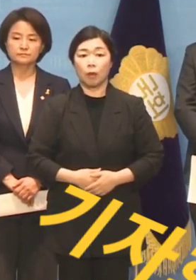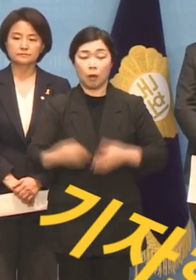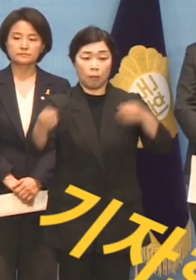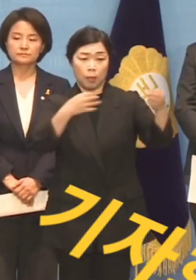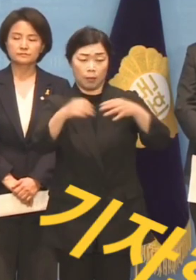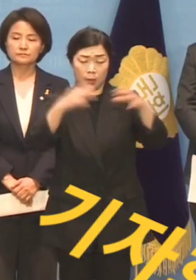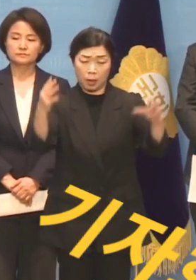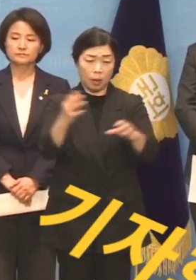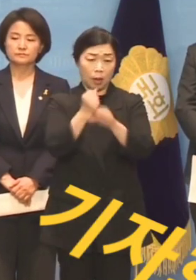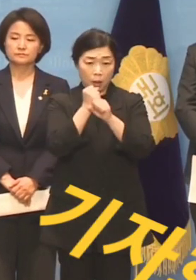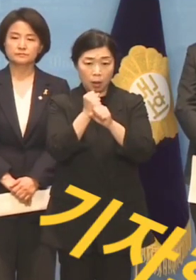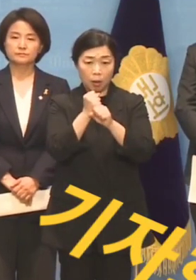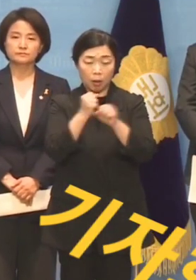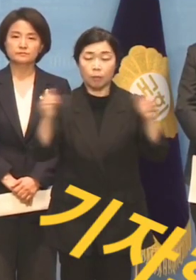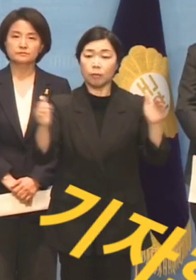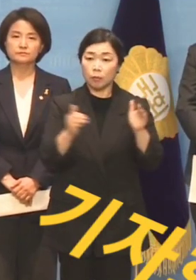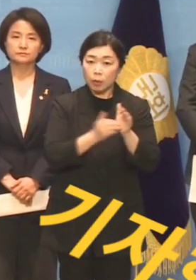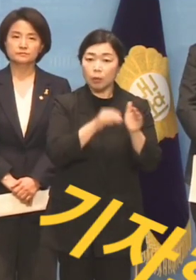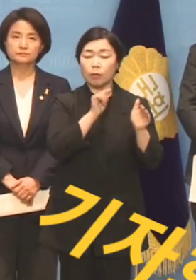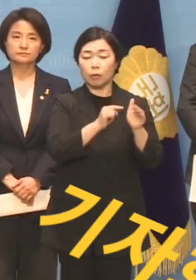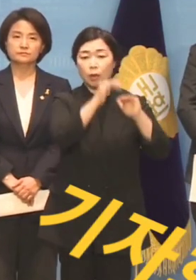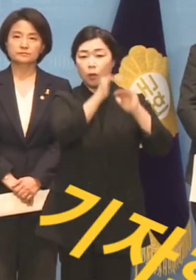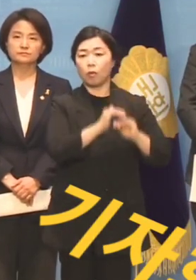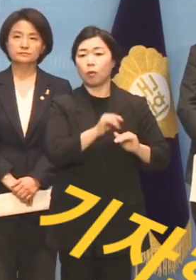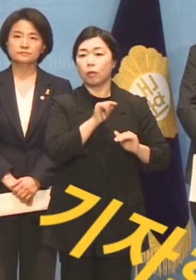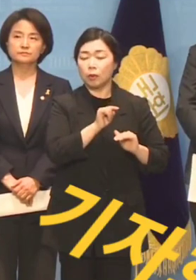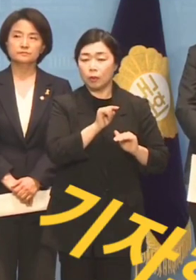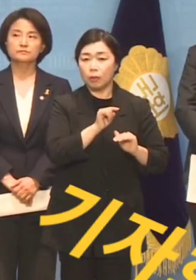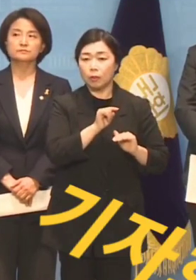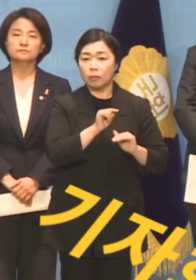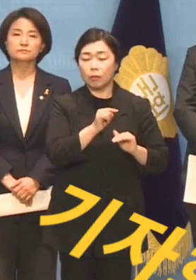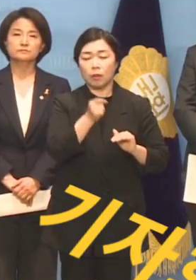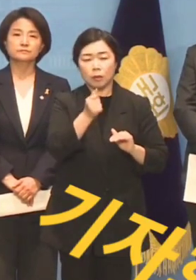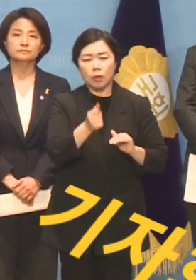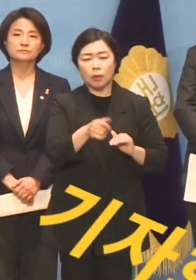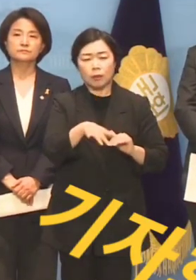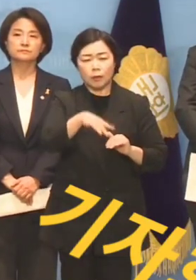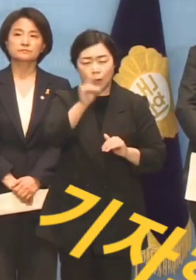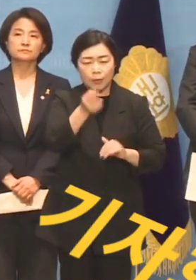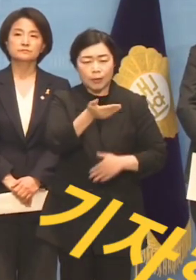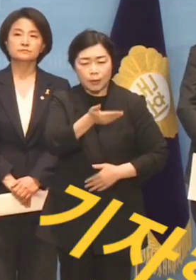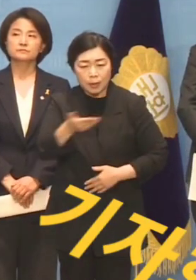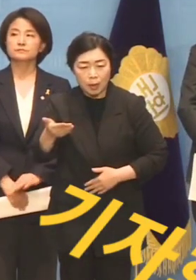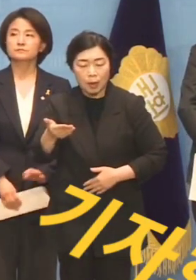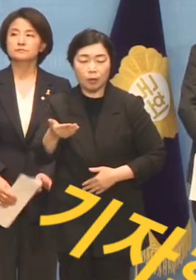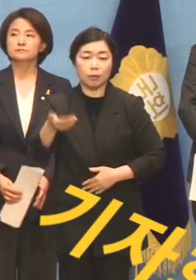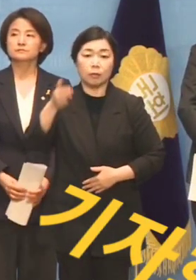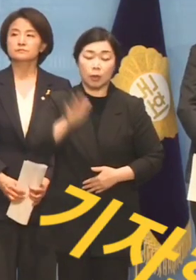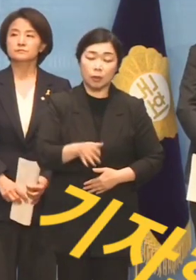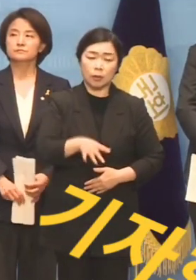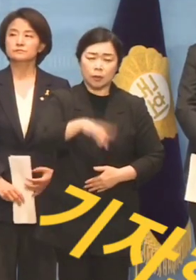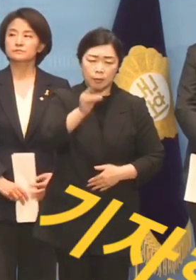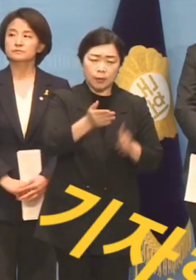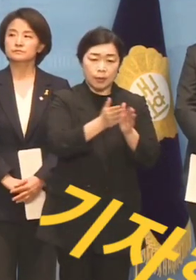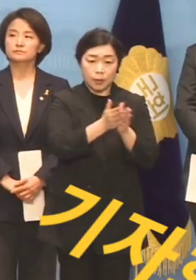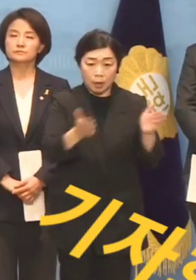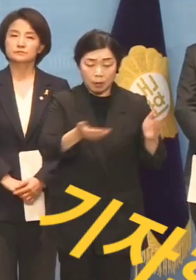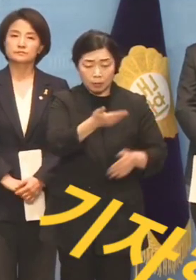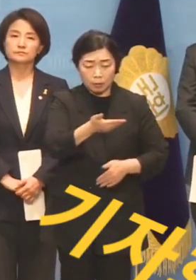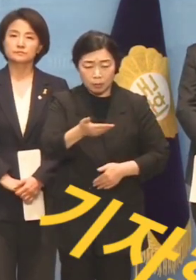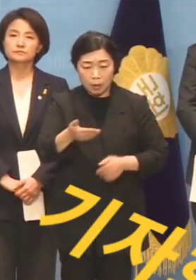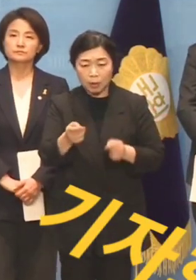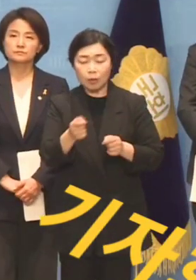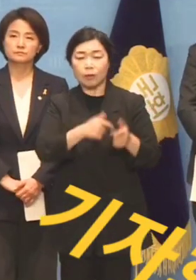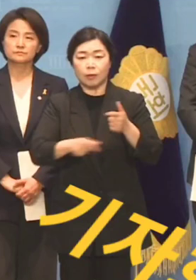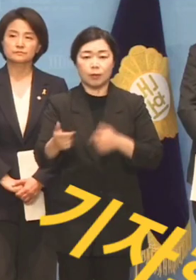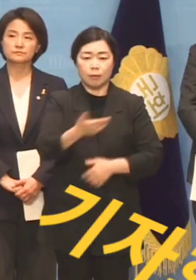충정들이 하나로 모아져서 이게 작은 실개천처럼 보이고 이 실개천들이 하나로